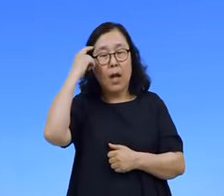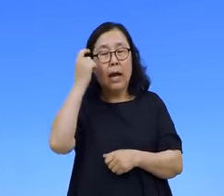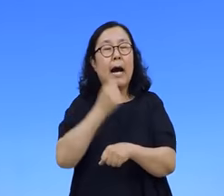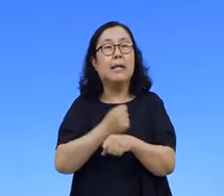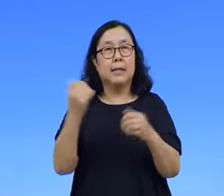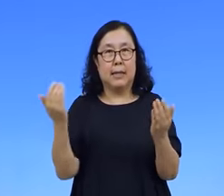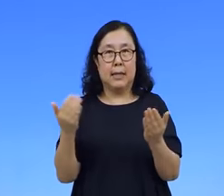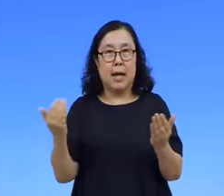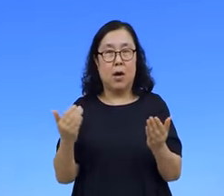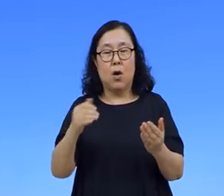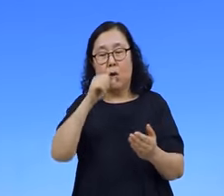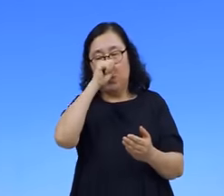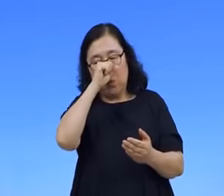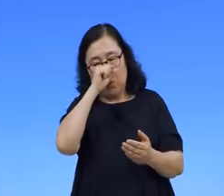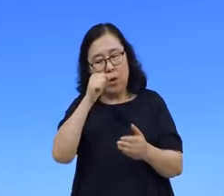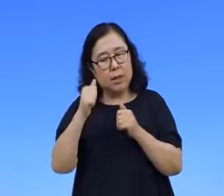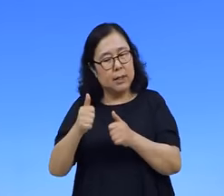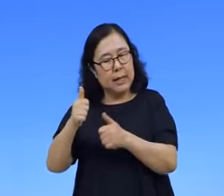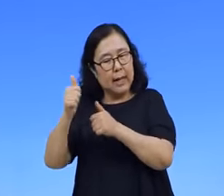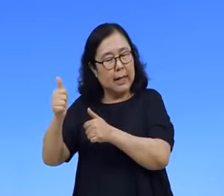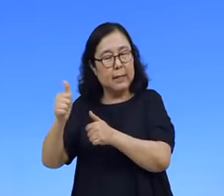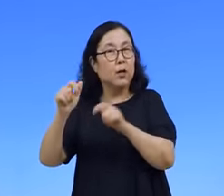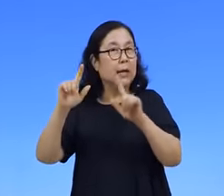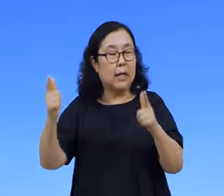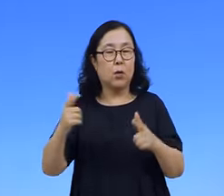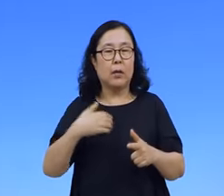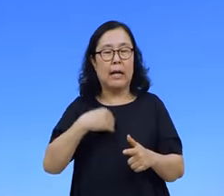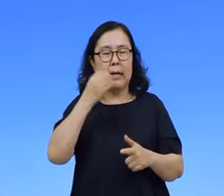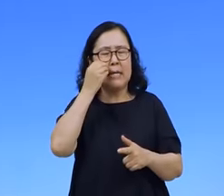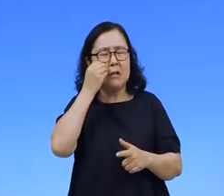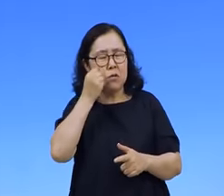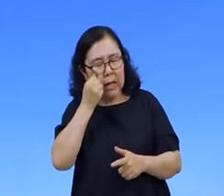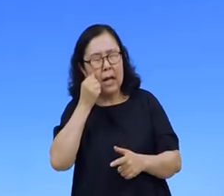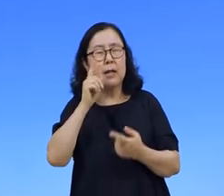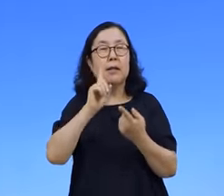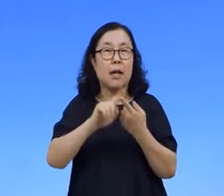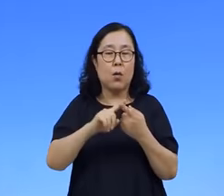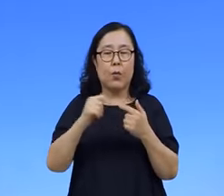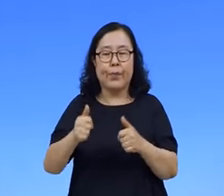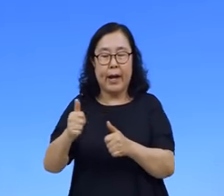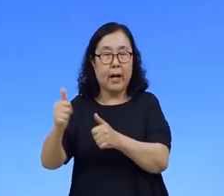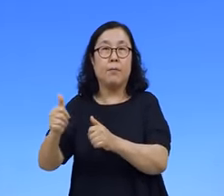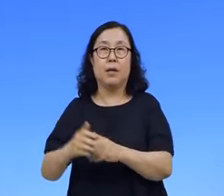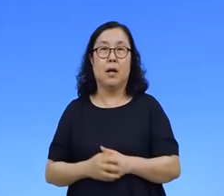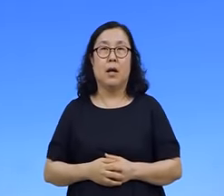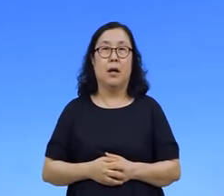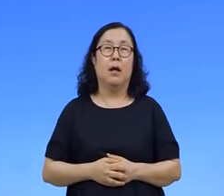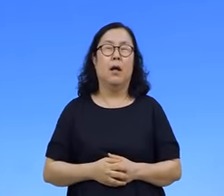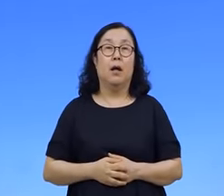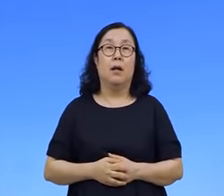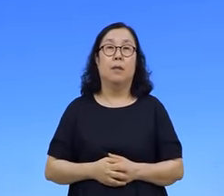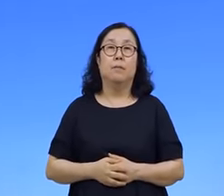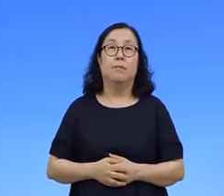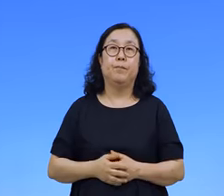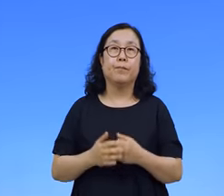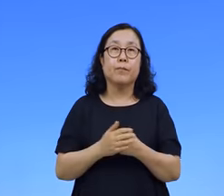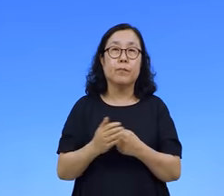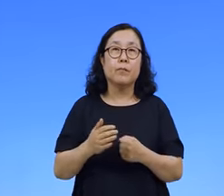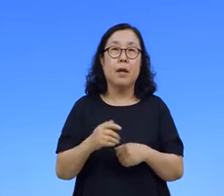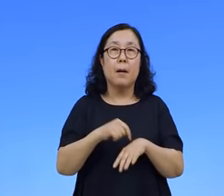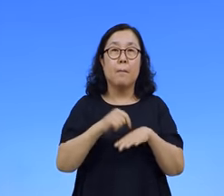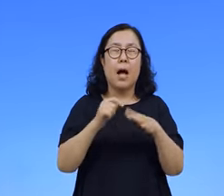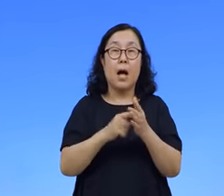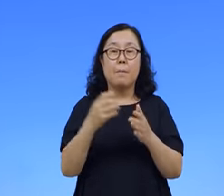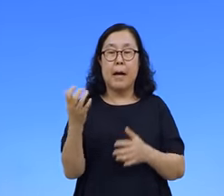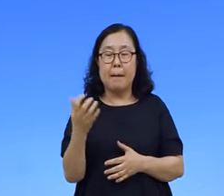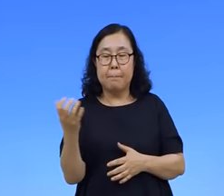뇌가 하는 일이래요. 좋은 것을 따라가는 게 아니라 익숙한 대로. 90kg짜리 사람이, 그래서 제가 참